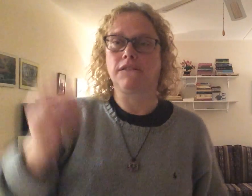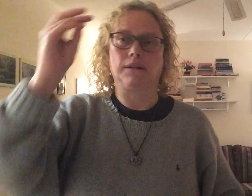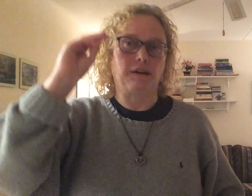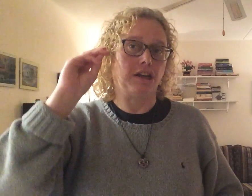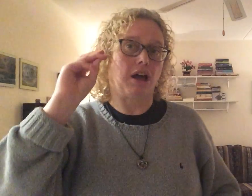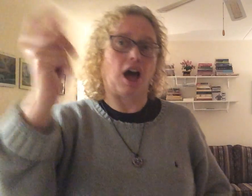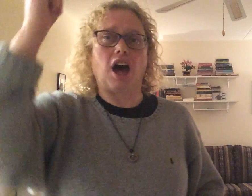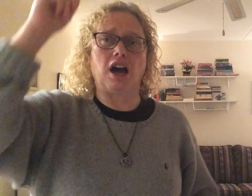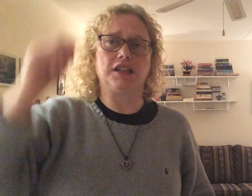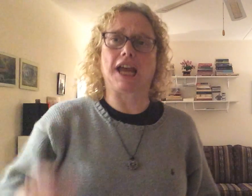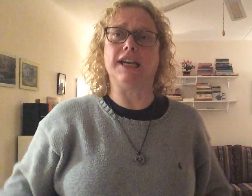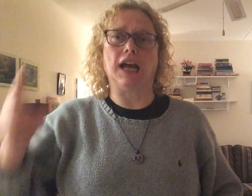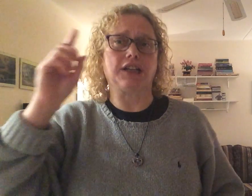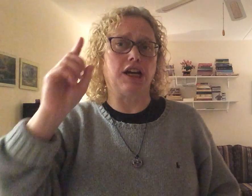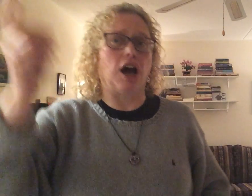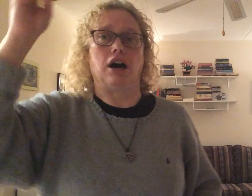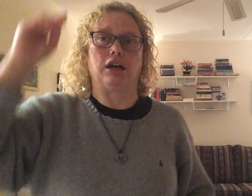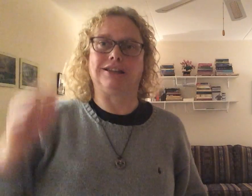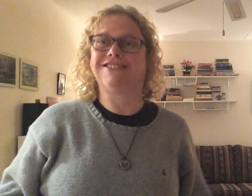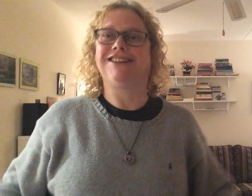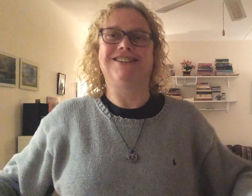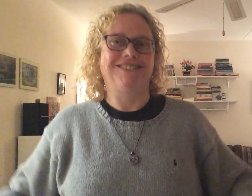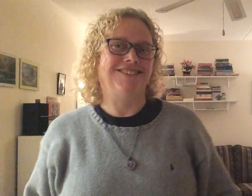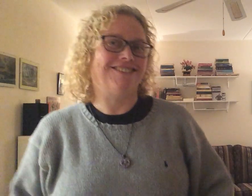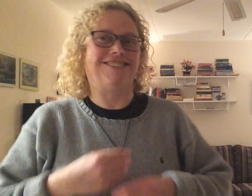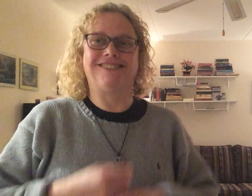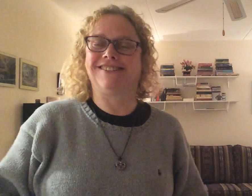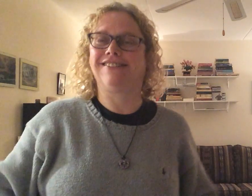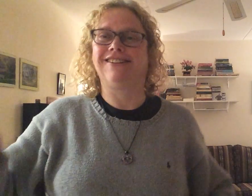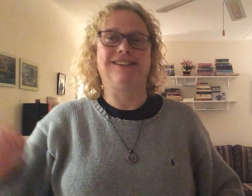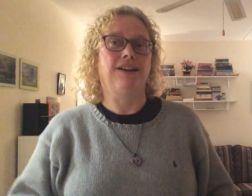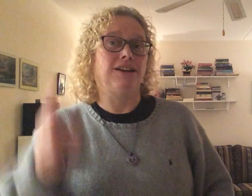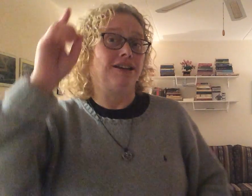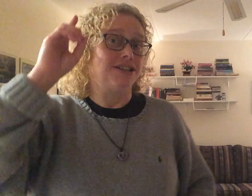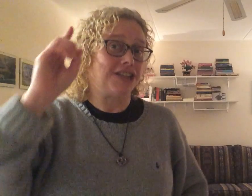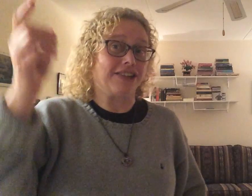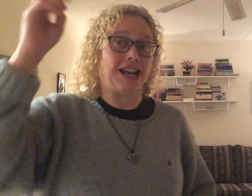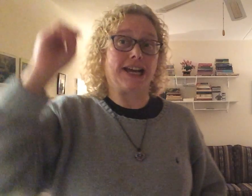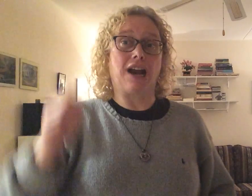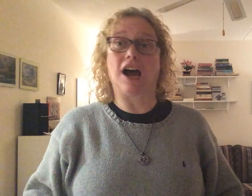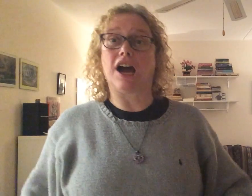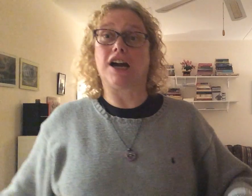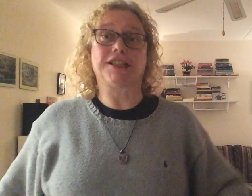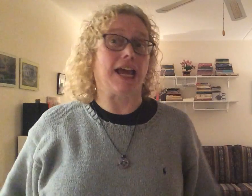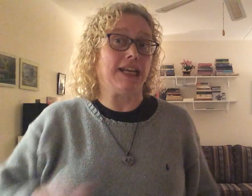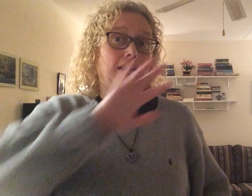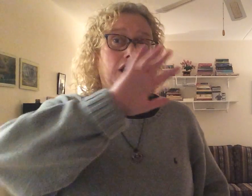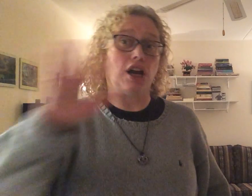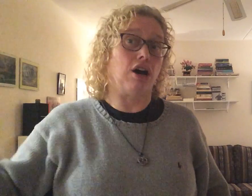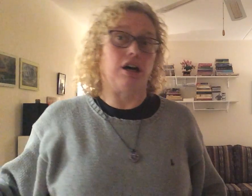Staat die lekker hard, ken die hard genoeg. Staat die lekker hard, ken die hard genoeg. Staat die lekker hard, ken die hard genoeg.